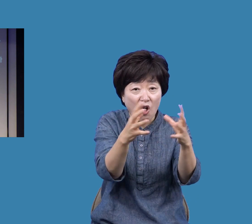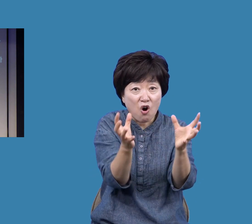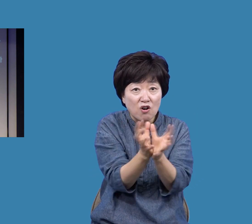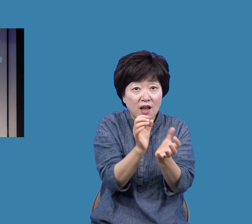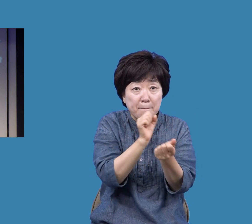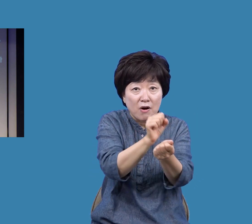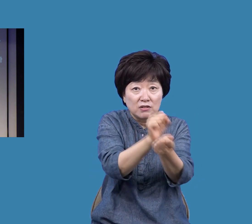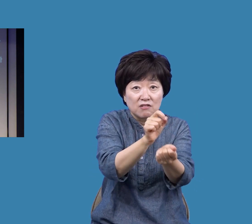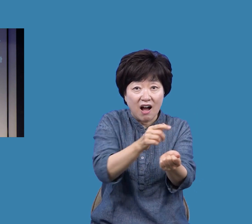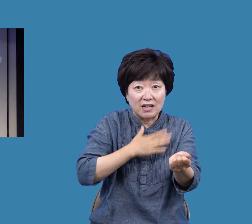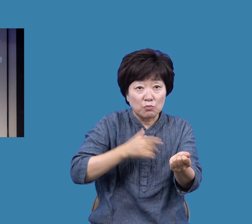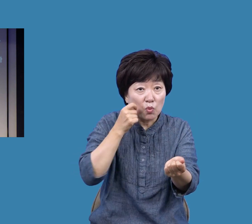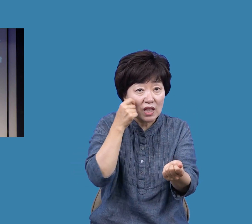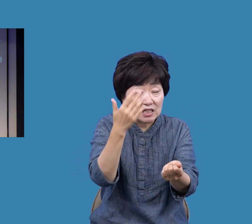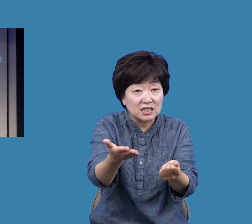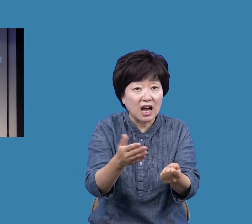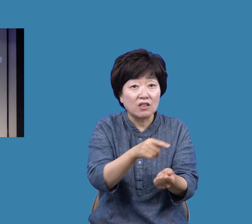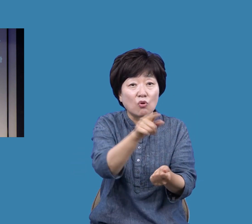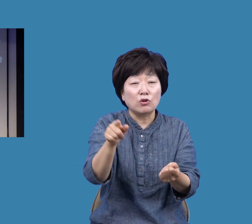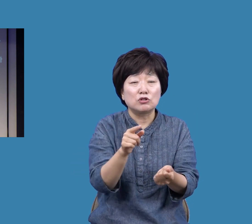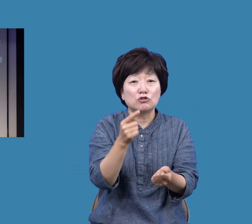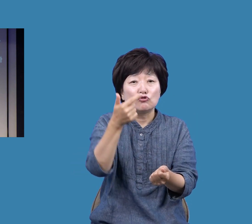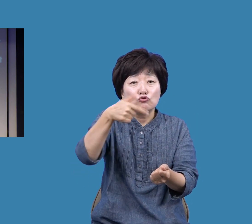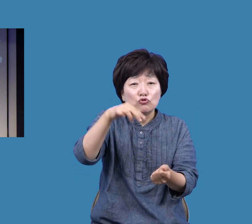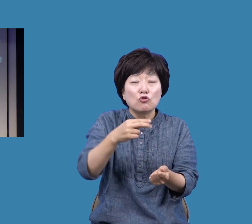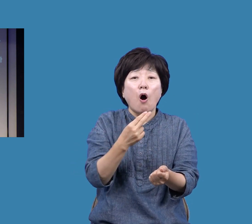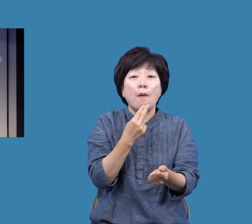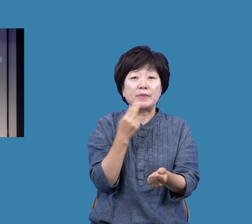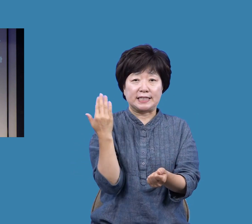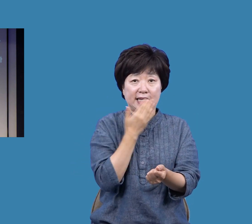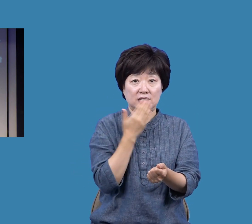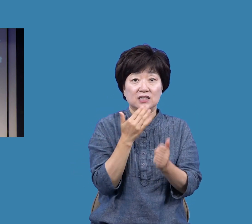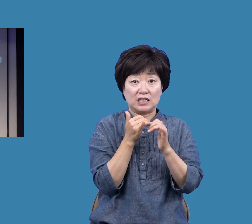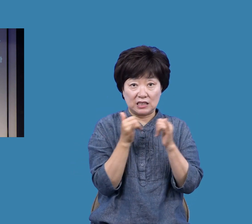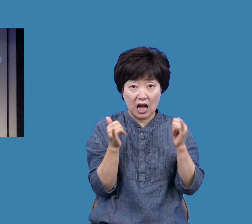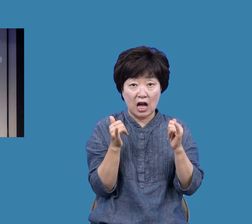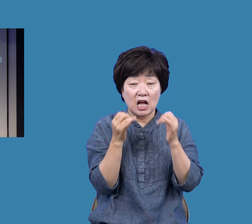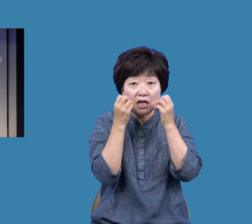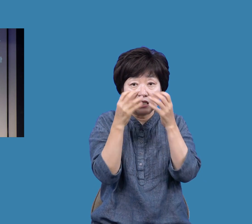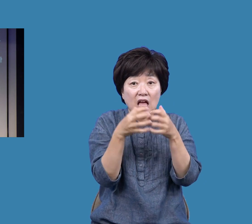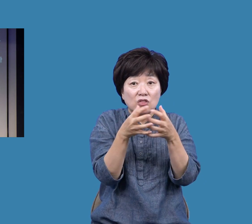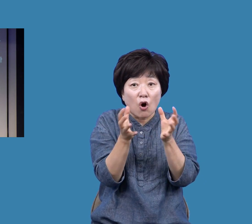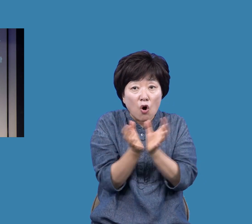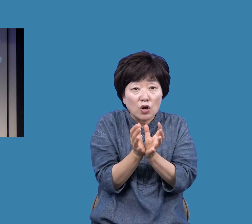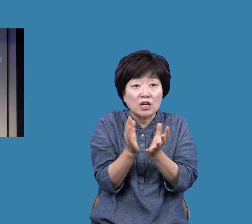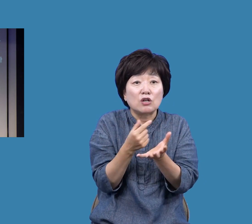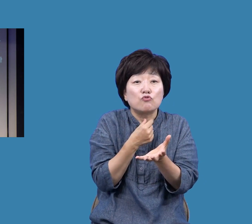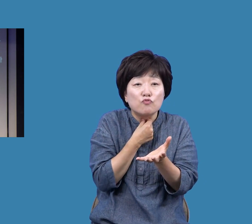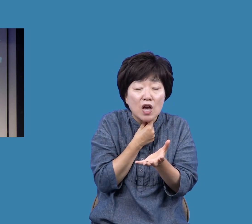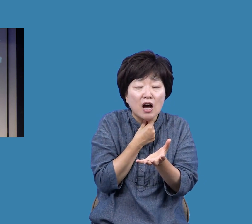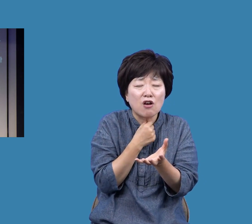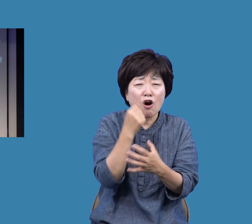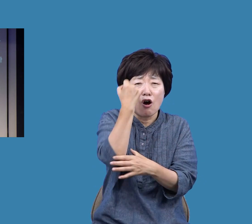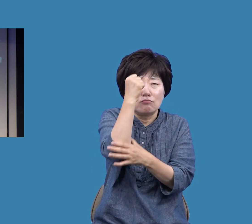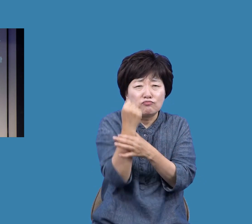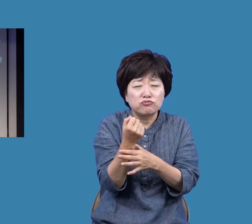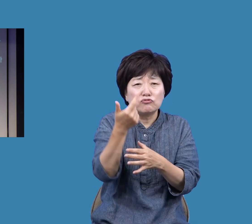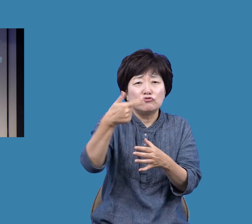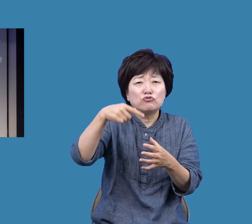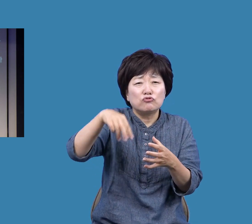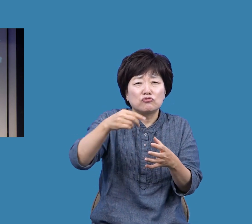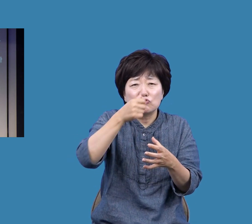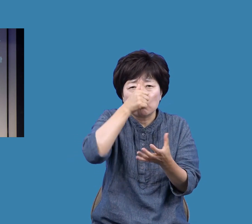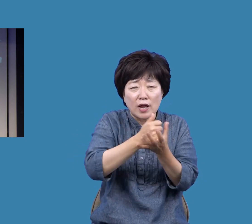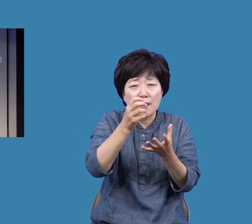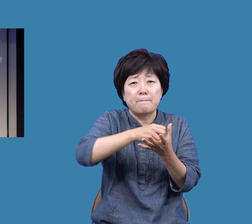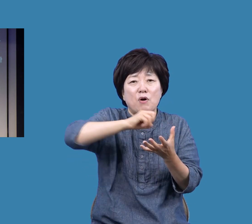누룩 없는 자인데 새 덩어리가 되기 위하여 묵은 누룩을 내버리라. 우리의 유월절 양 곧 그리스도께서